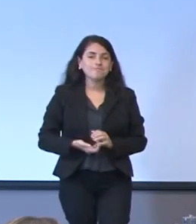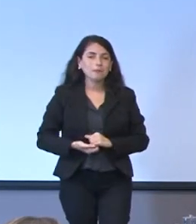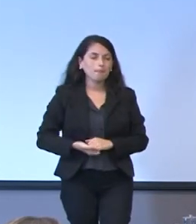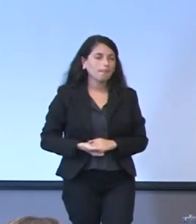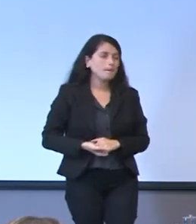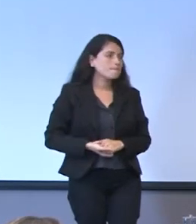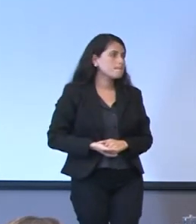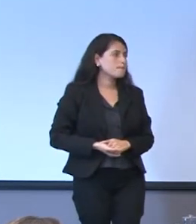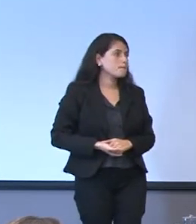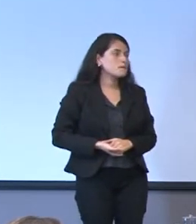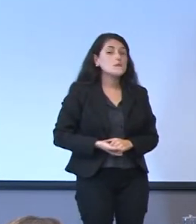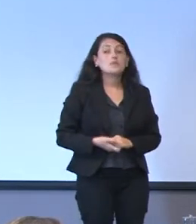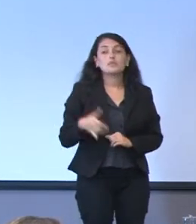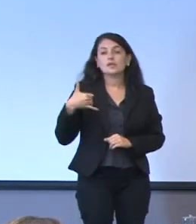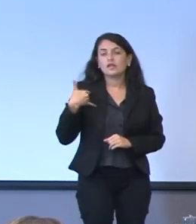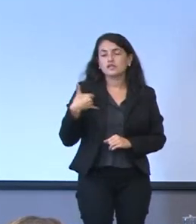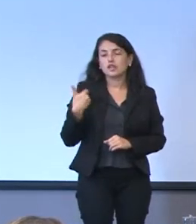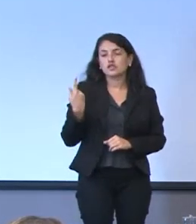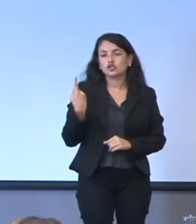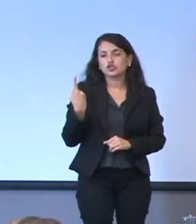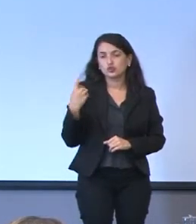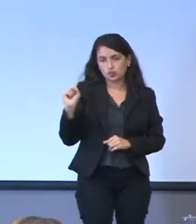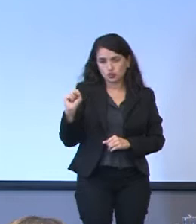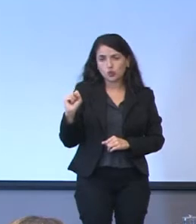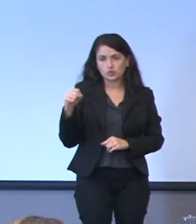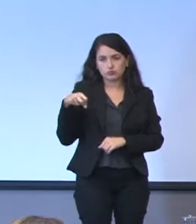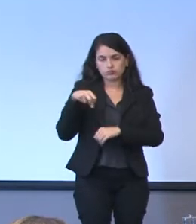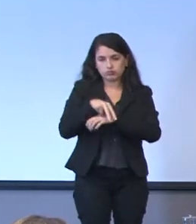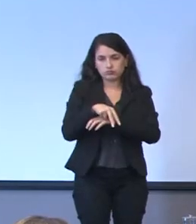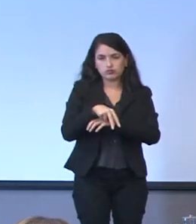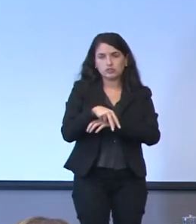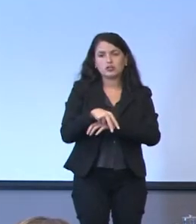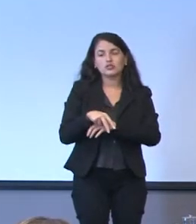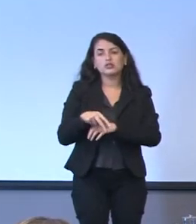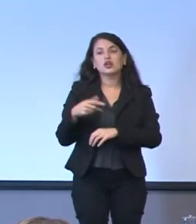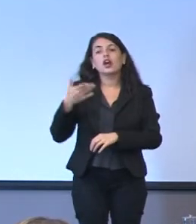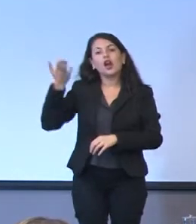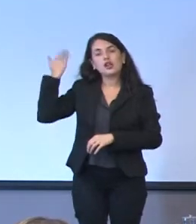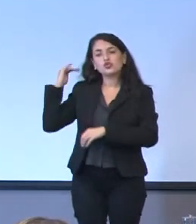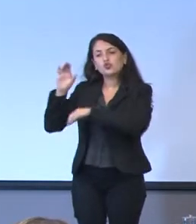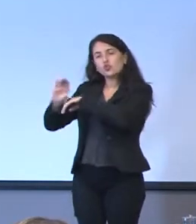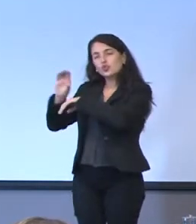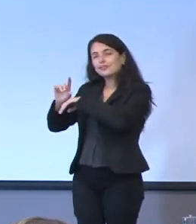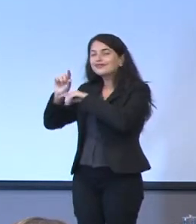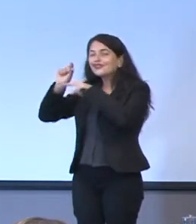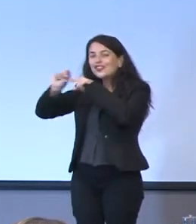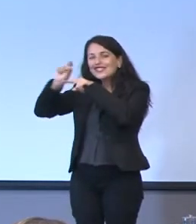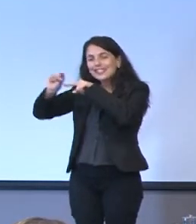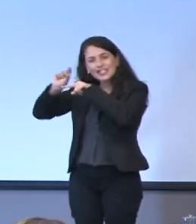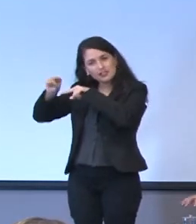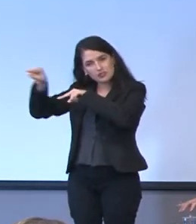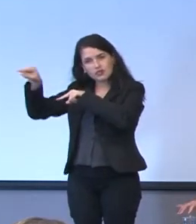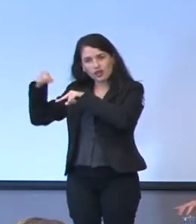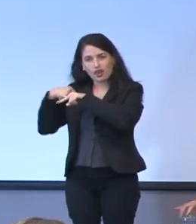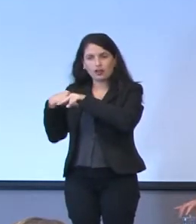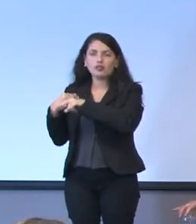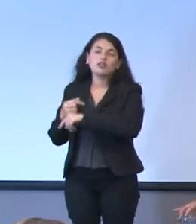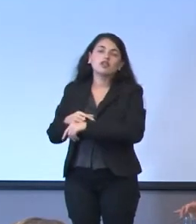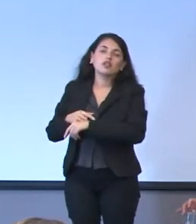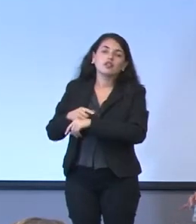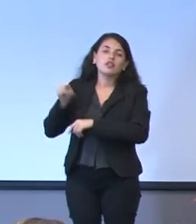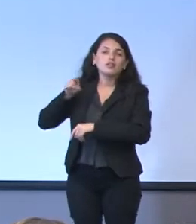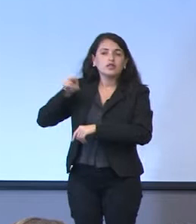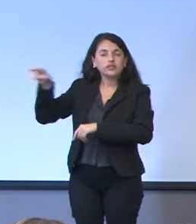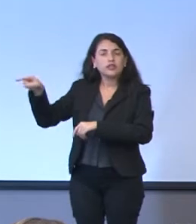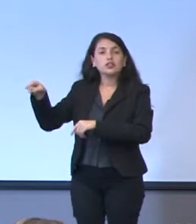Meu acidente foi com 18 anos, então foi justamente nessa transição, eu estava fazendo um cursinho. Isso adiou em 4 anos a